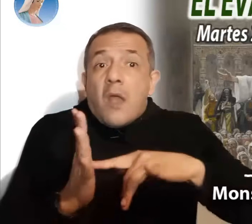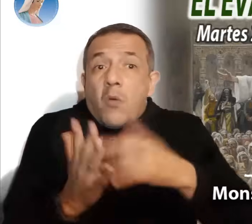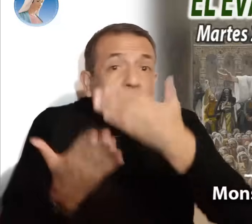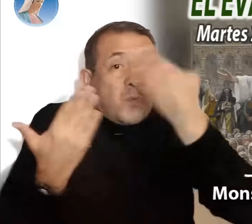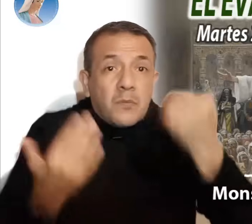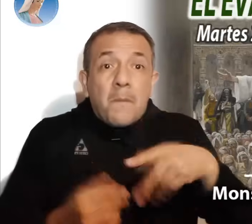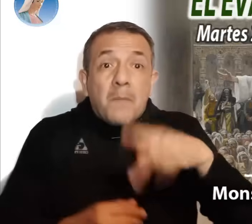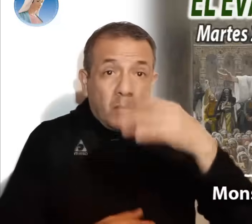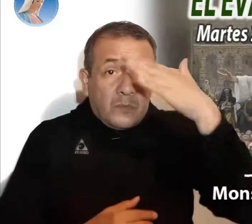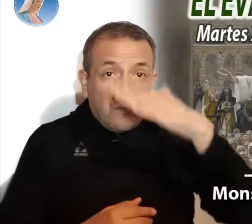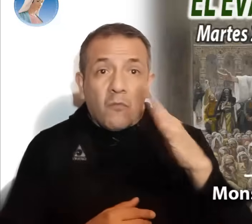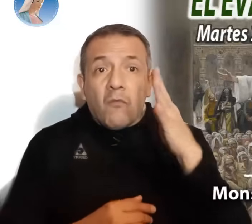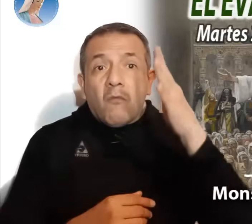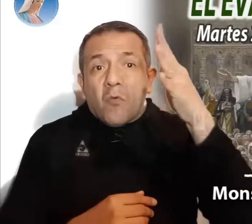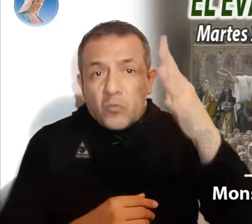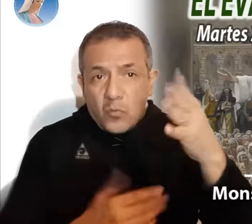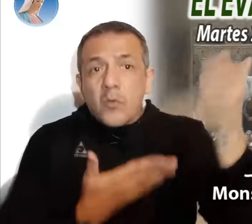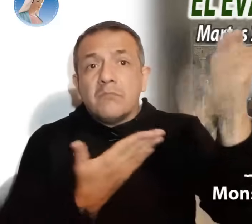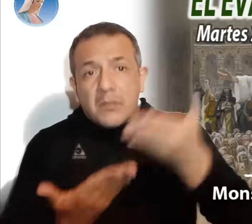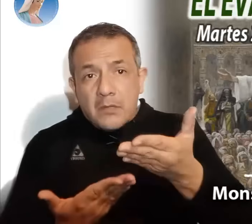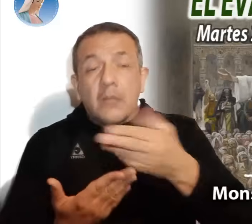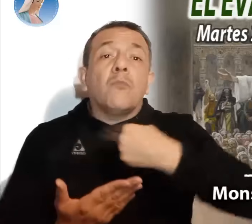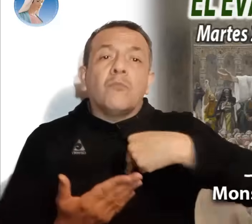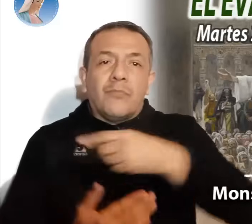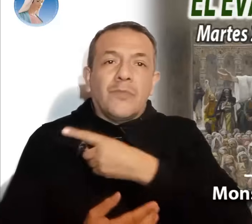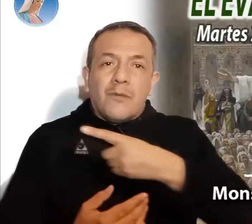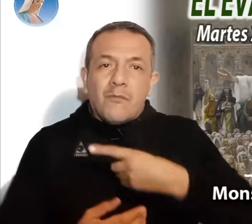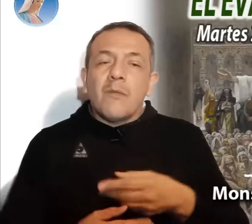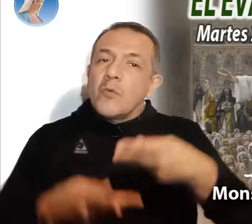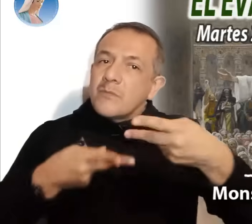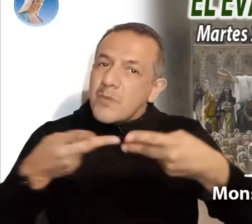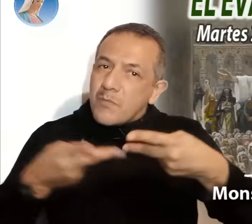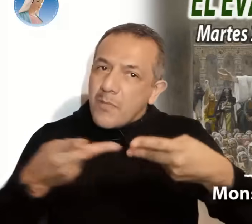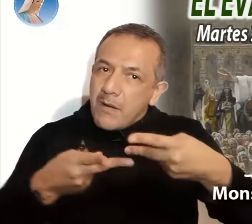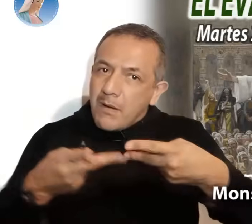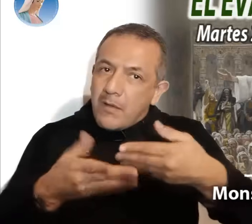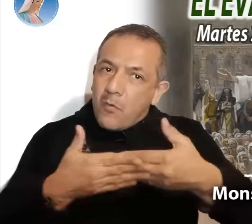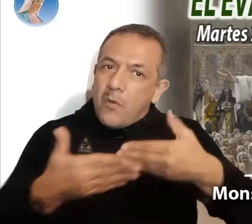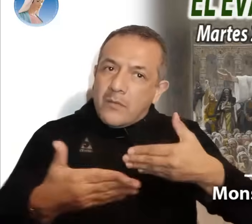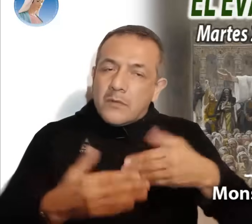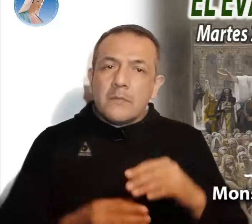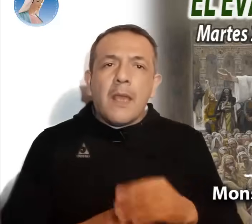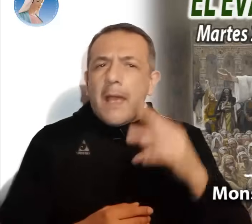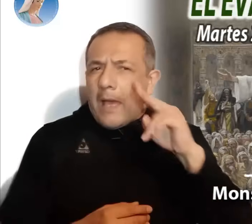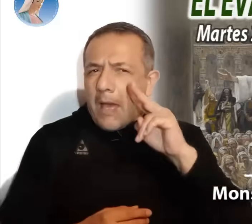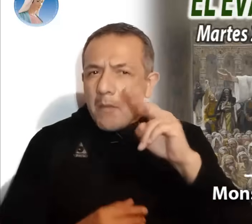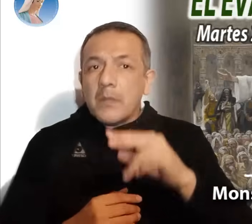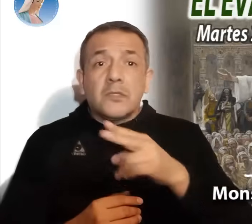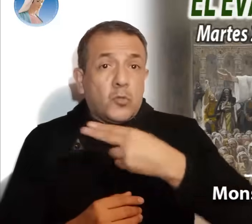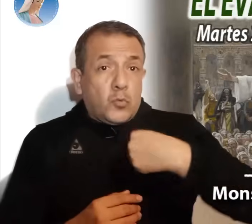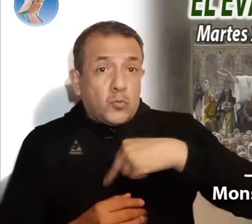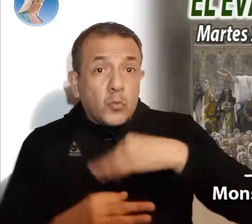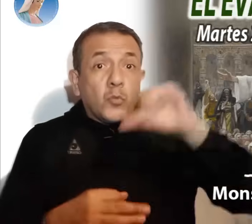final llegará y tendremos que estar preparados. Si hoy fuera para nosotros el último día, ¿cómo